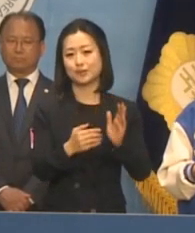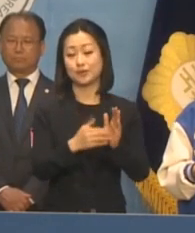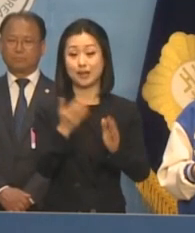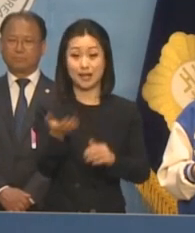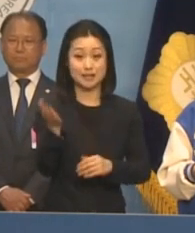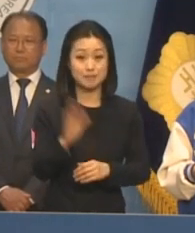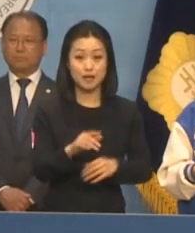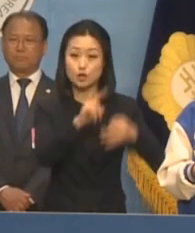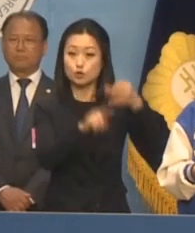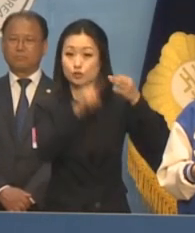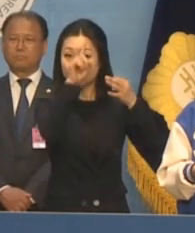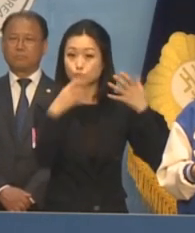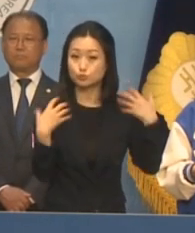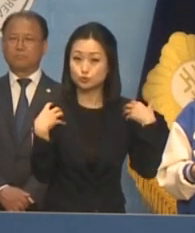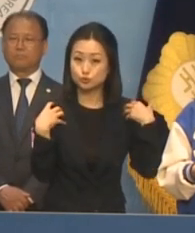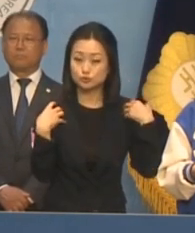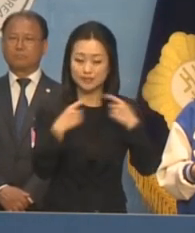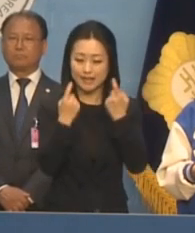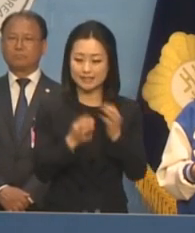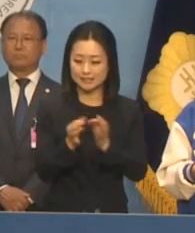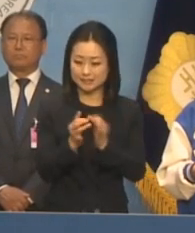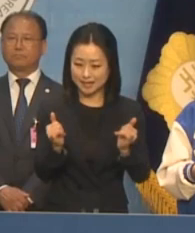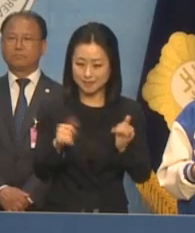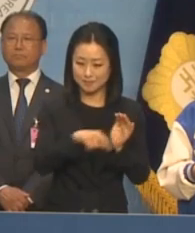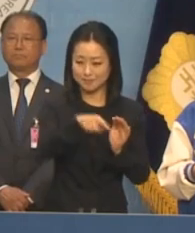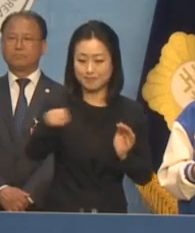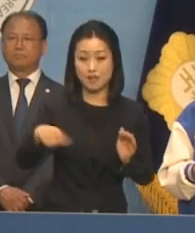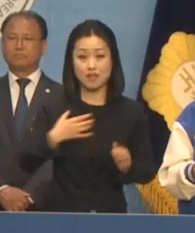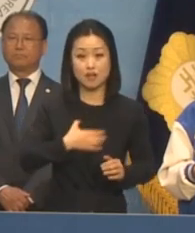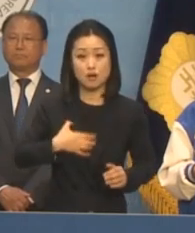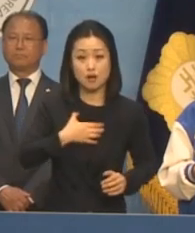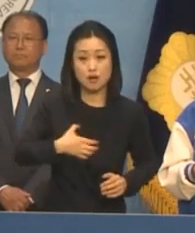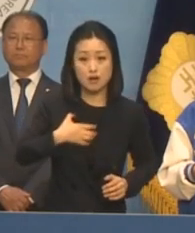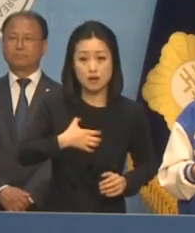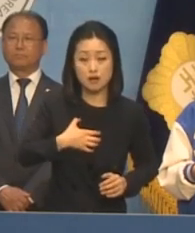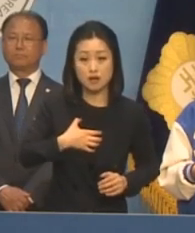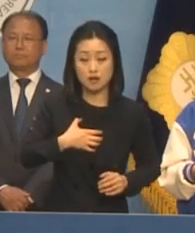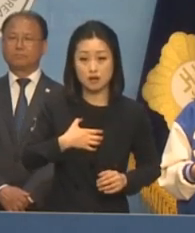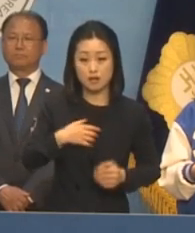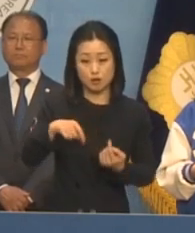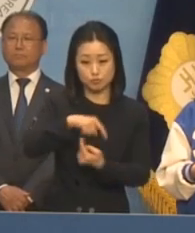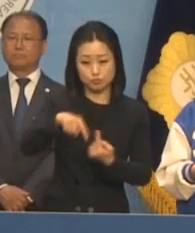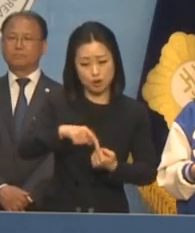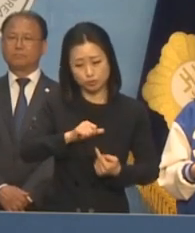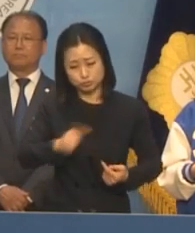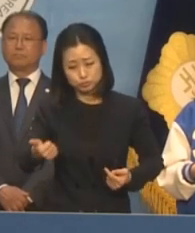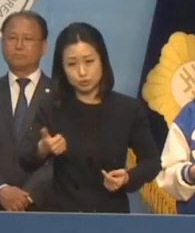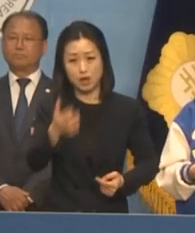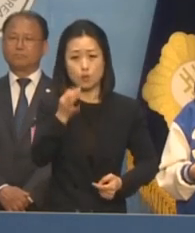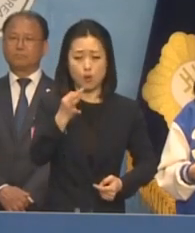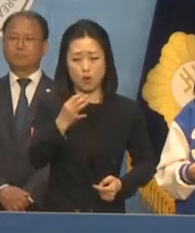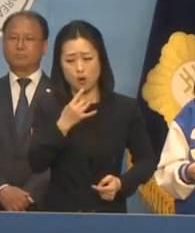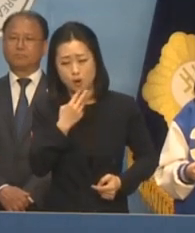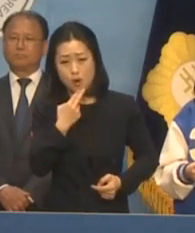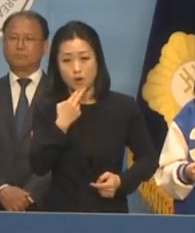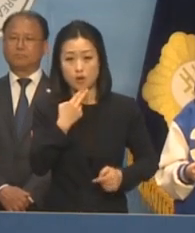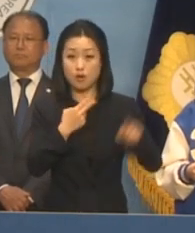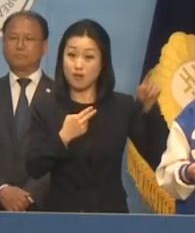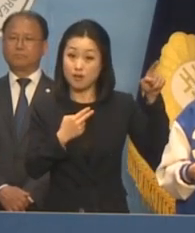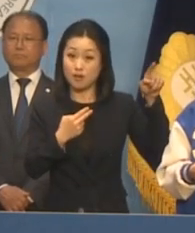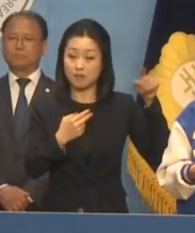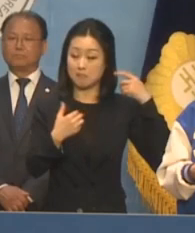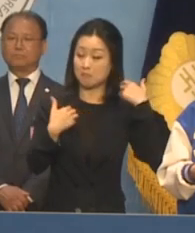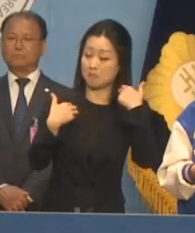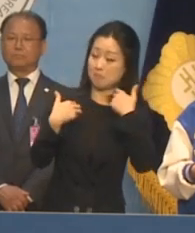하지만 윤성열 정권은 소상공인과 자영업자가 겪는 금융 부담 경영부진 자금난은 정말 강건너